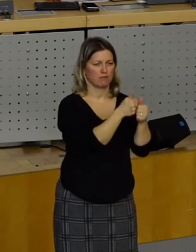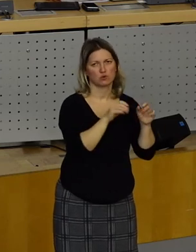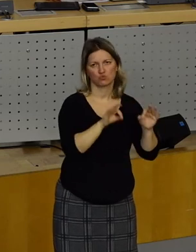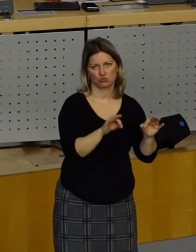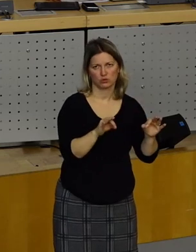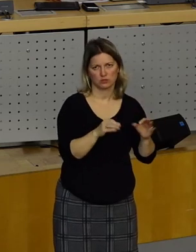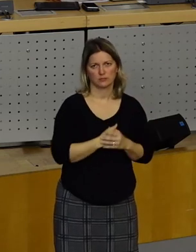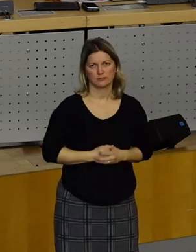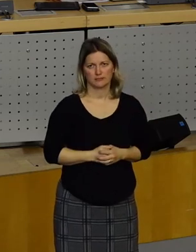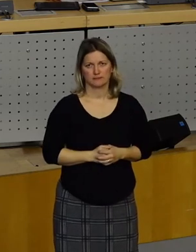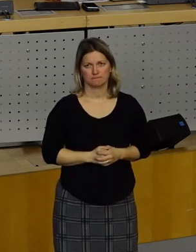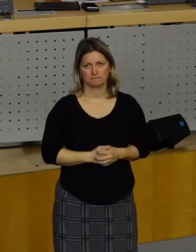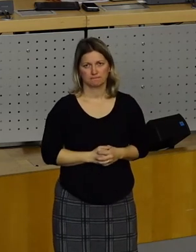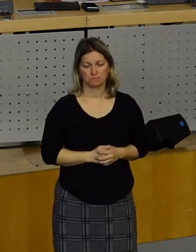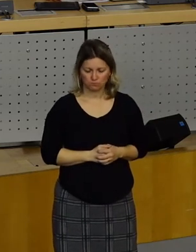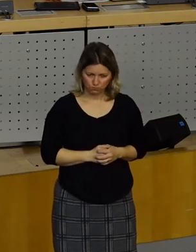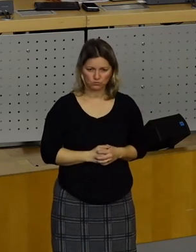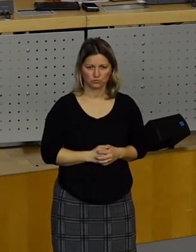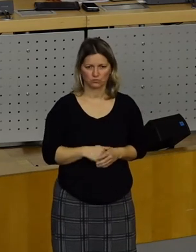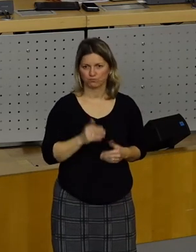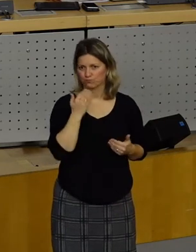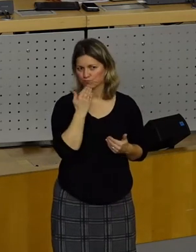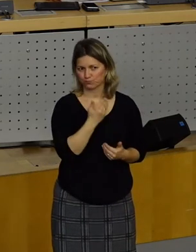sein heute dank